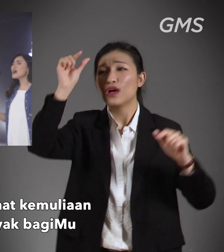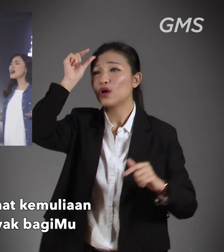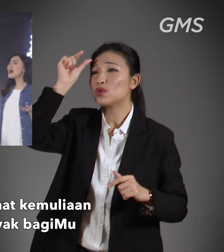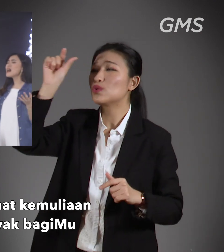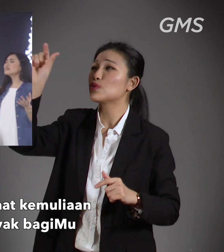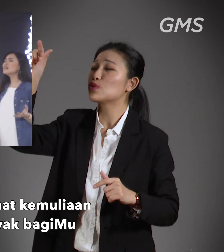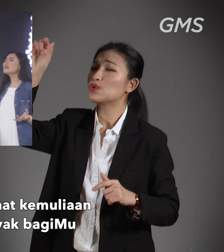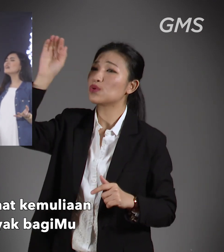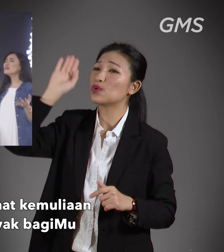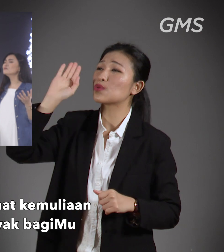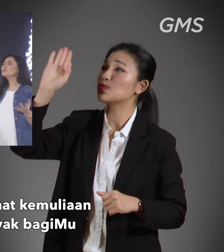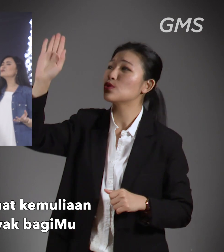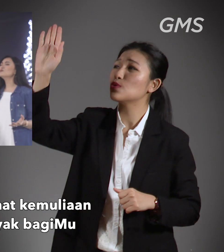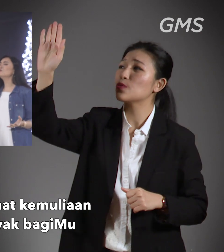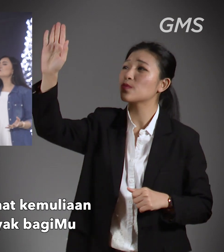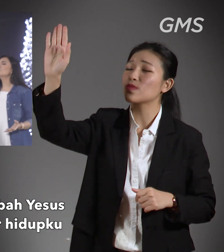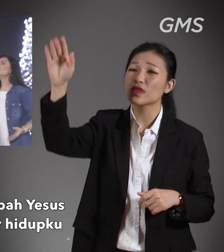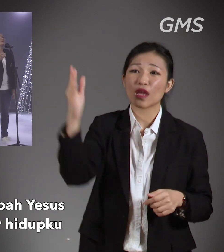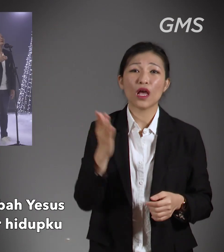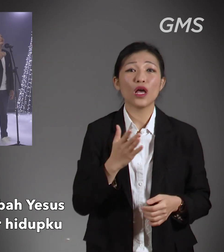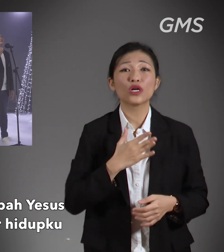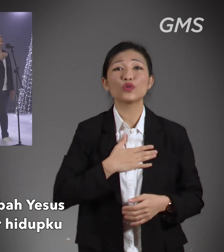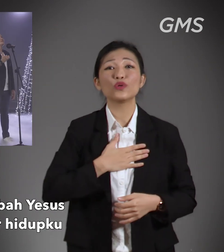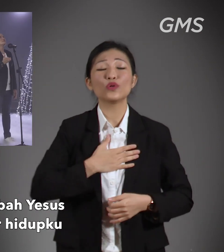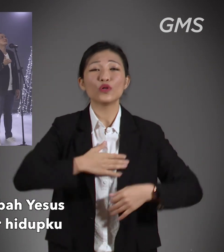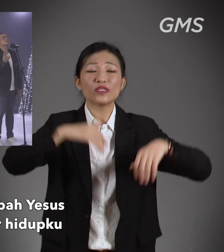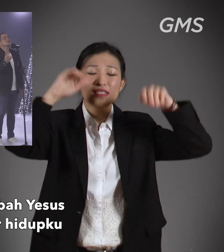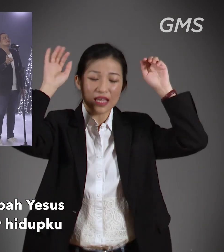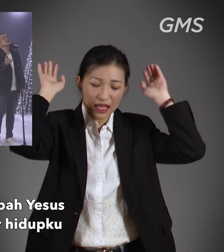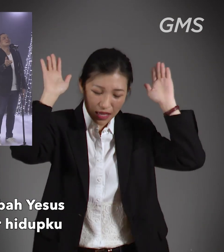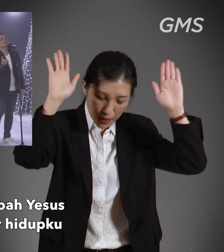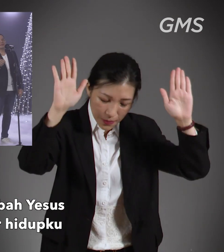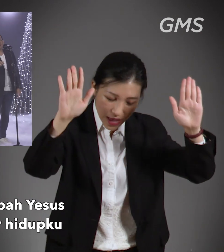layak bagimu. Ku